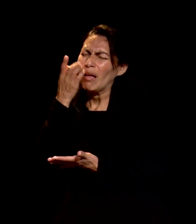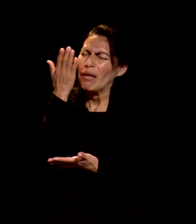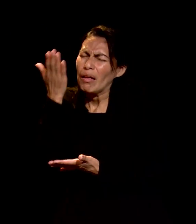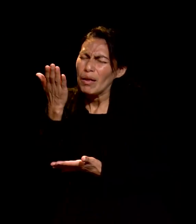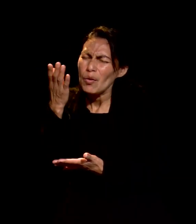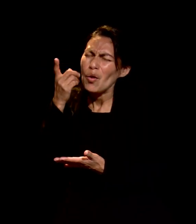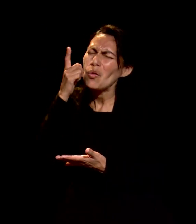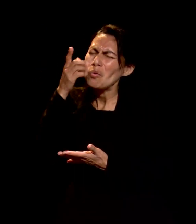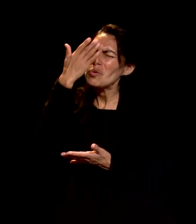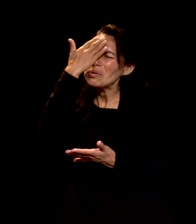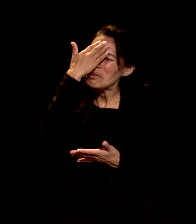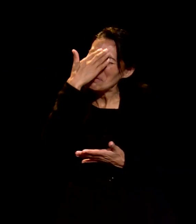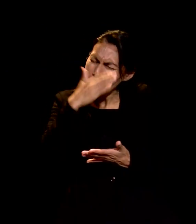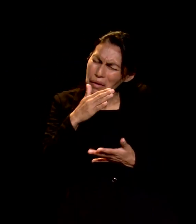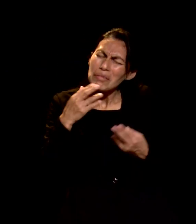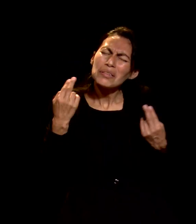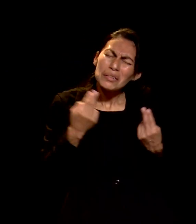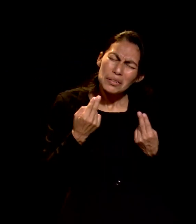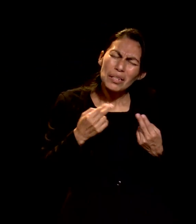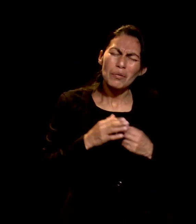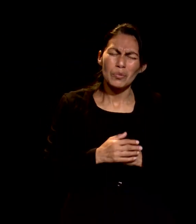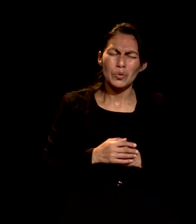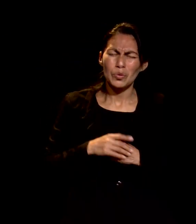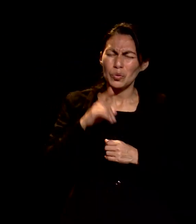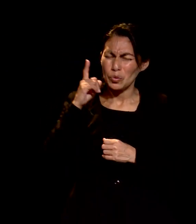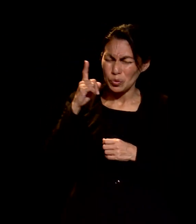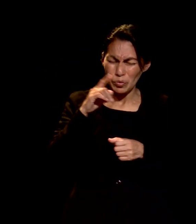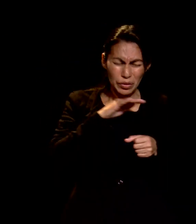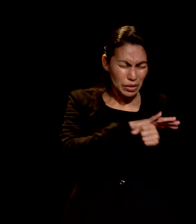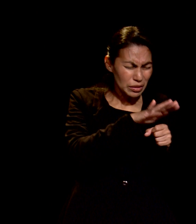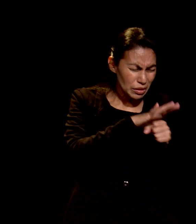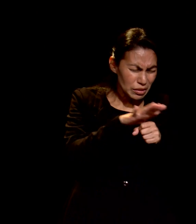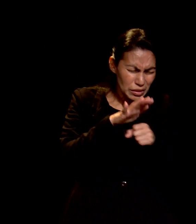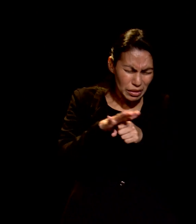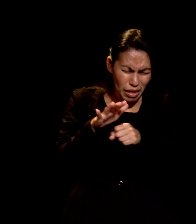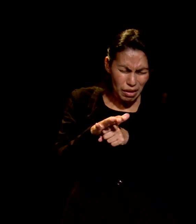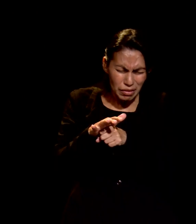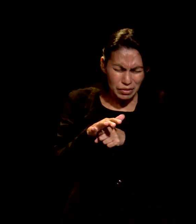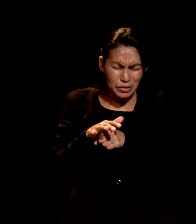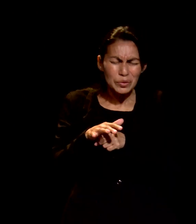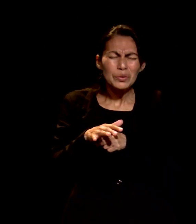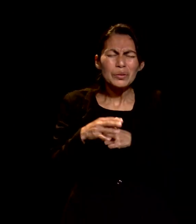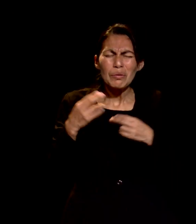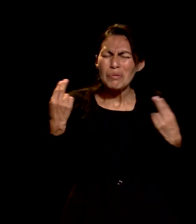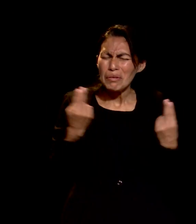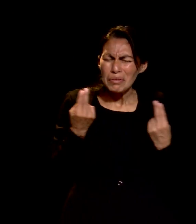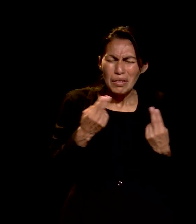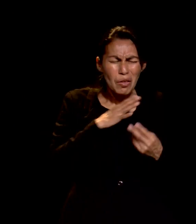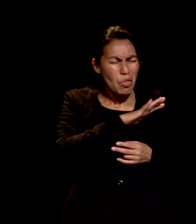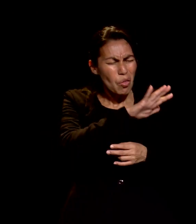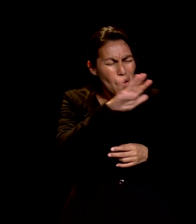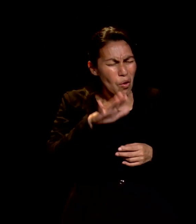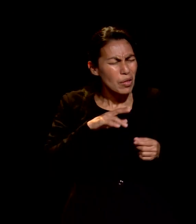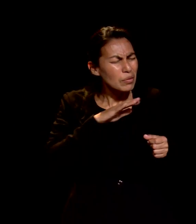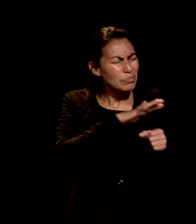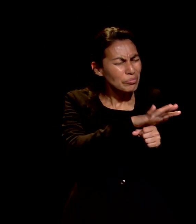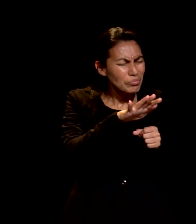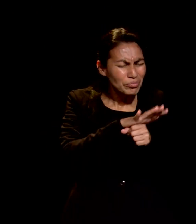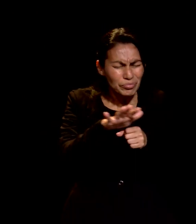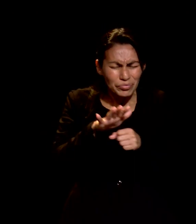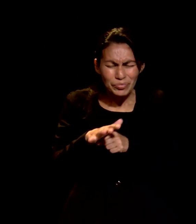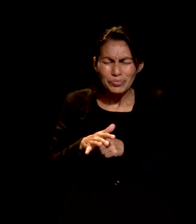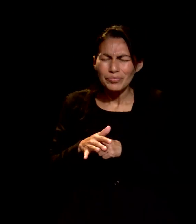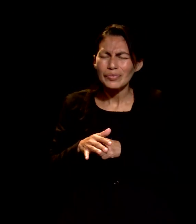necesitamos Amén Y suple nuestras necesidades De acuerdo a su voluntad Amén Pero también agradecemos